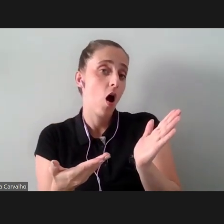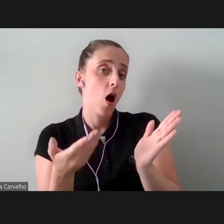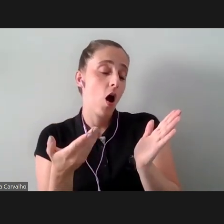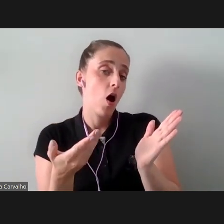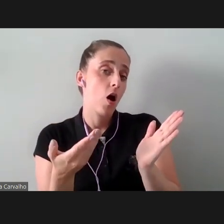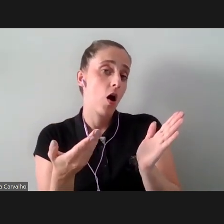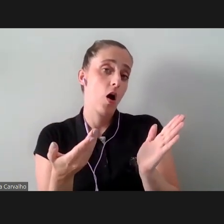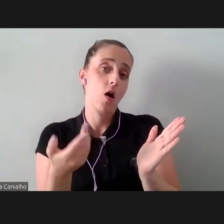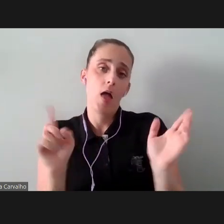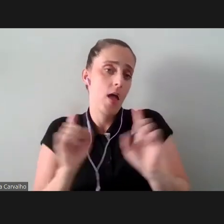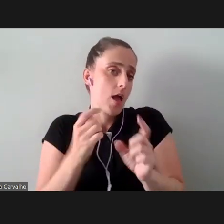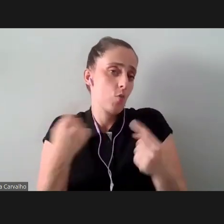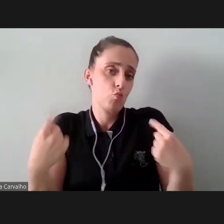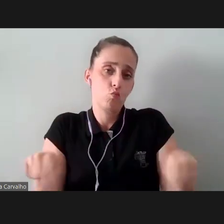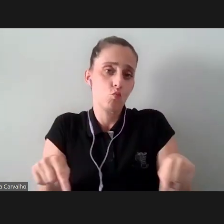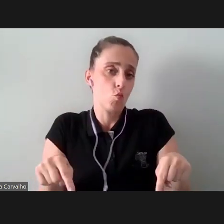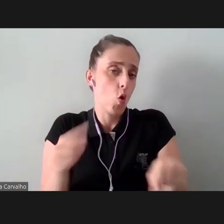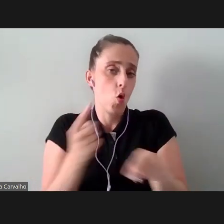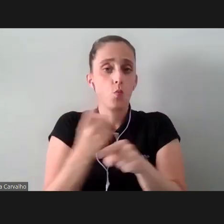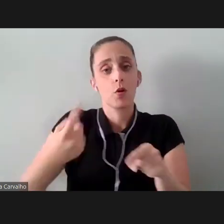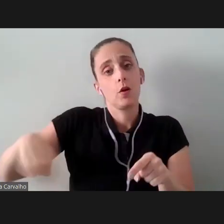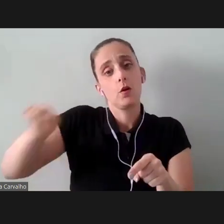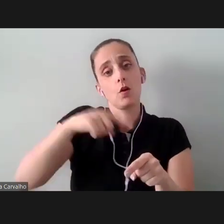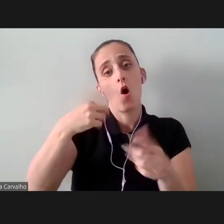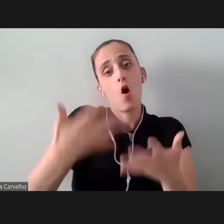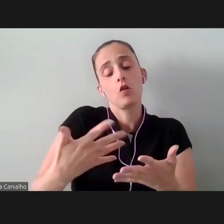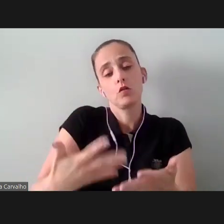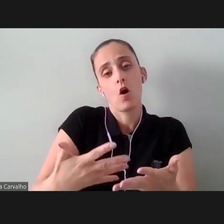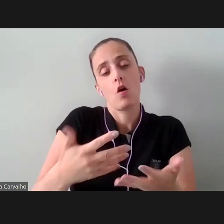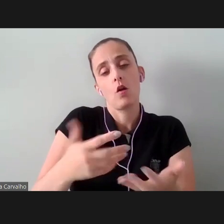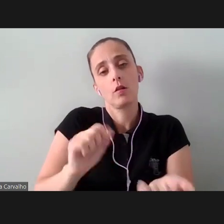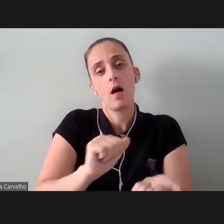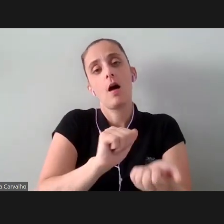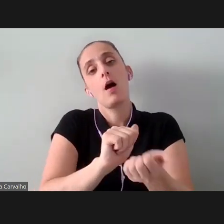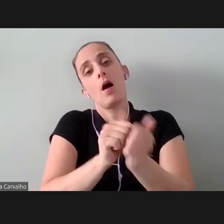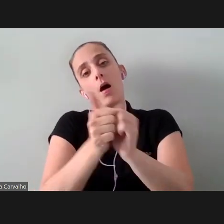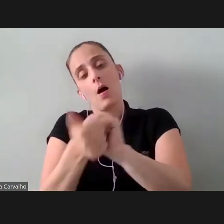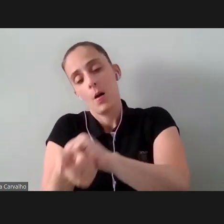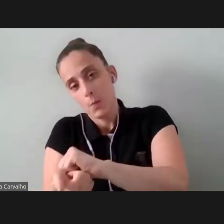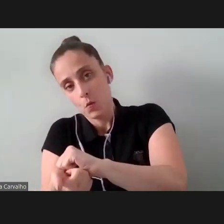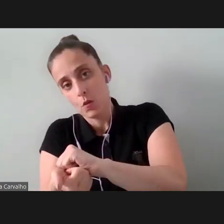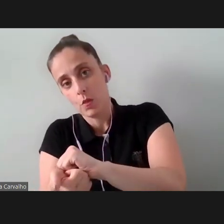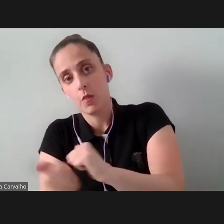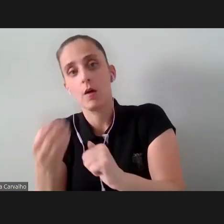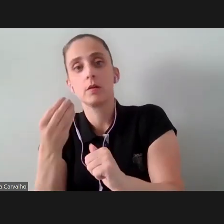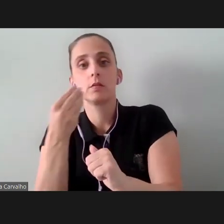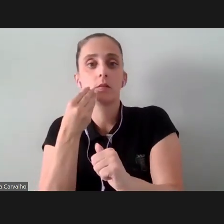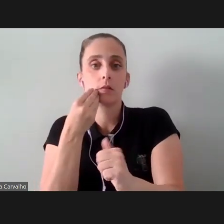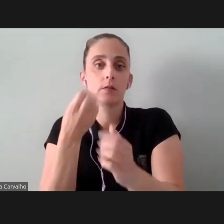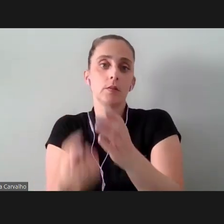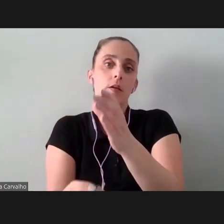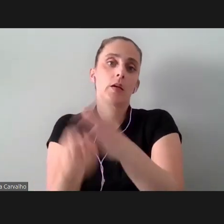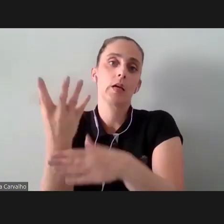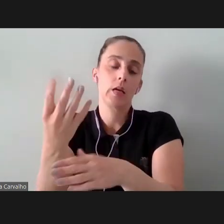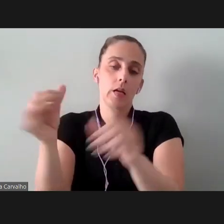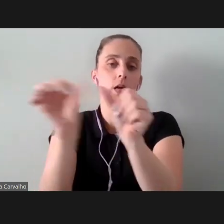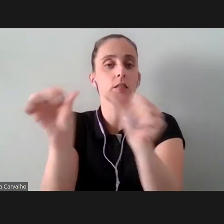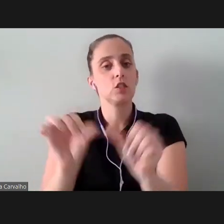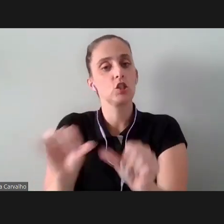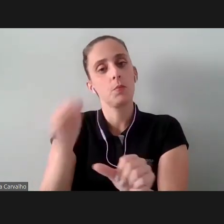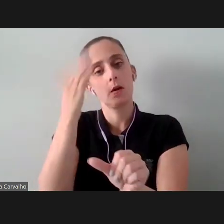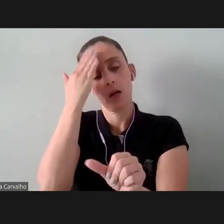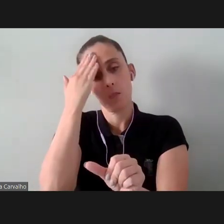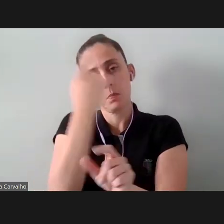dizer, visto que estamos ainda nesta retoma da implementação do sistema de